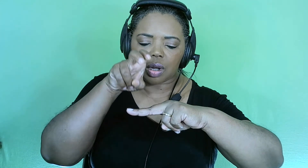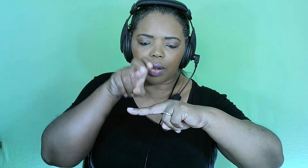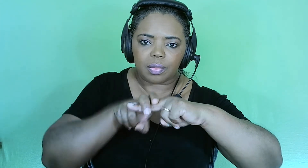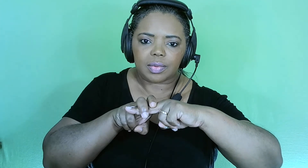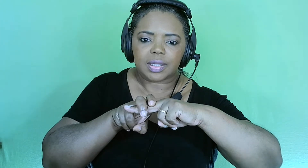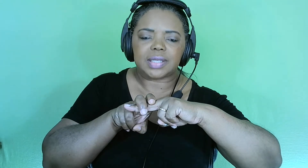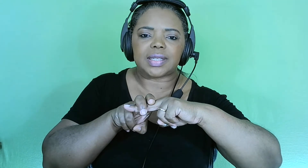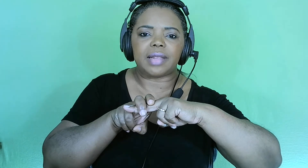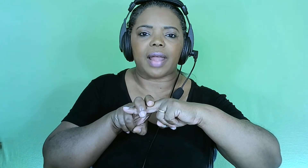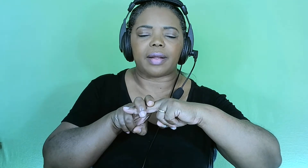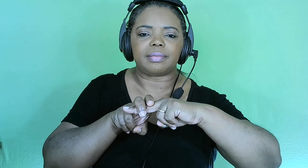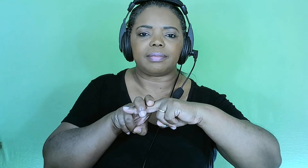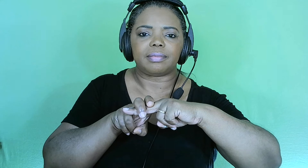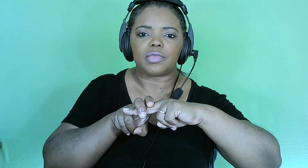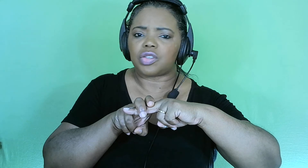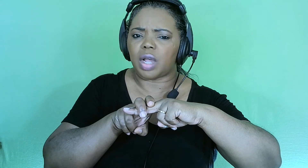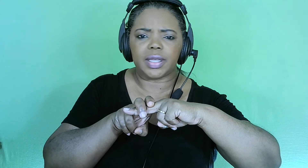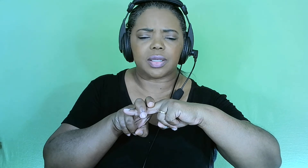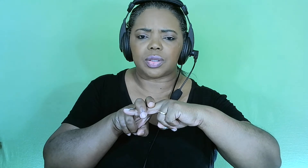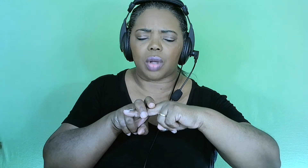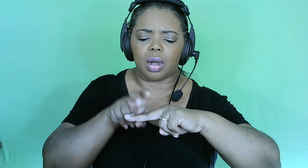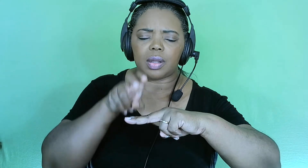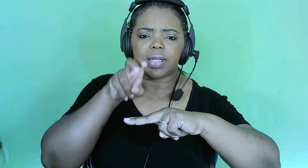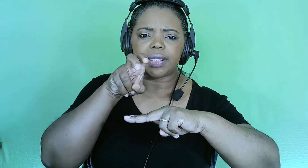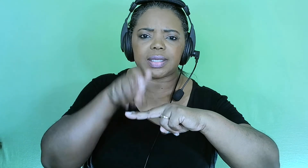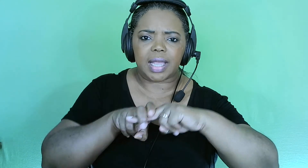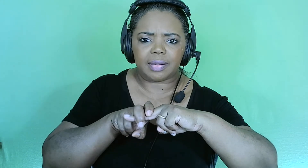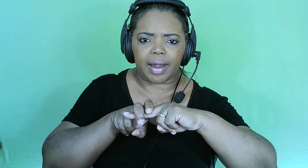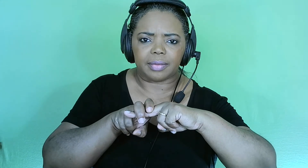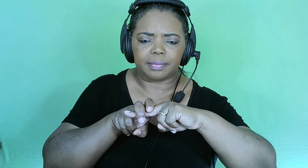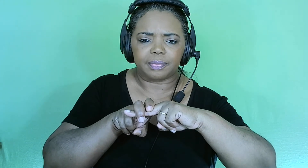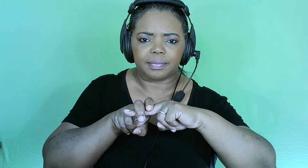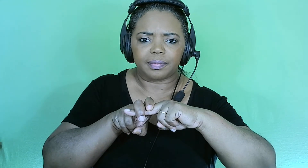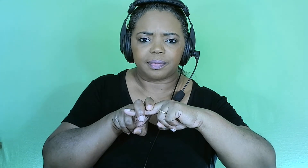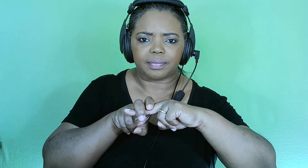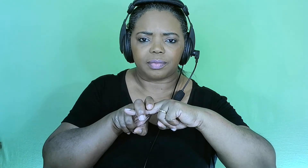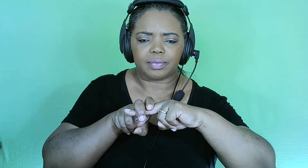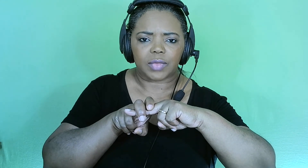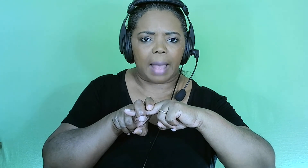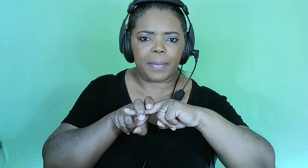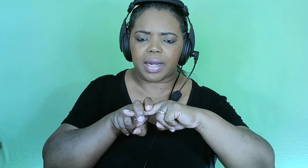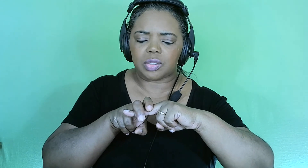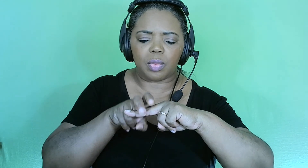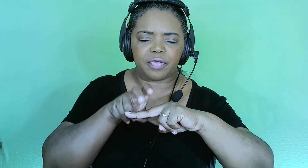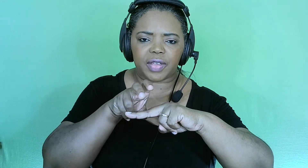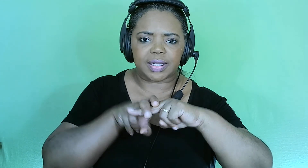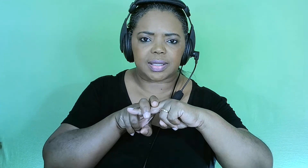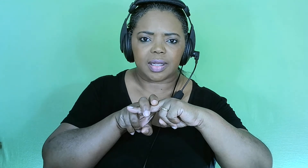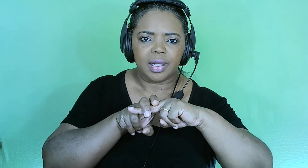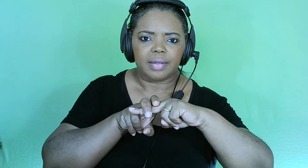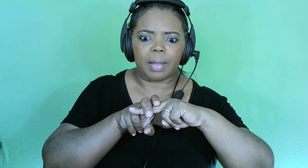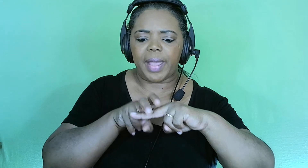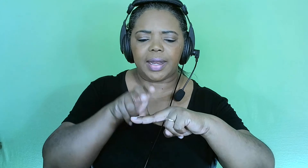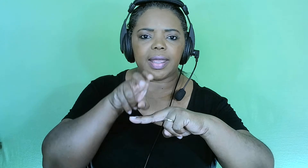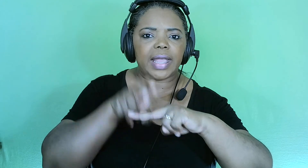ó. Sentar. Só isso, ó. Sentar. Apenas uma vez. Também ninguém